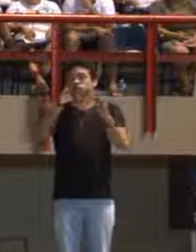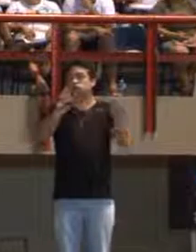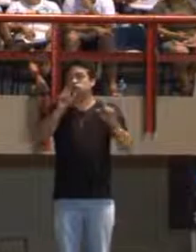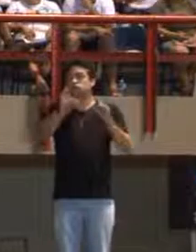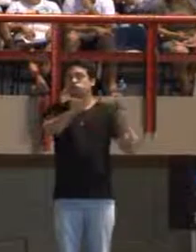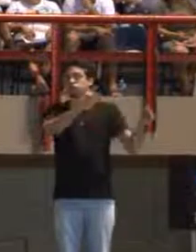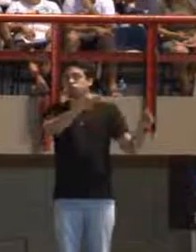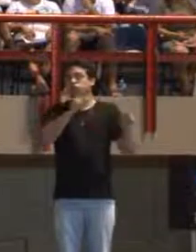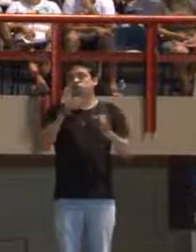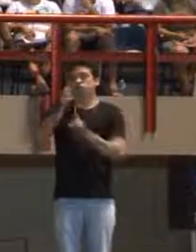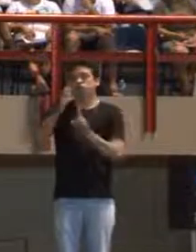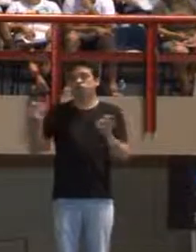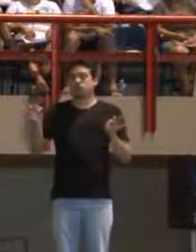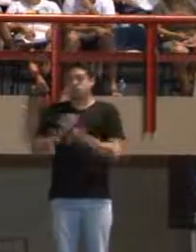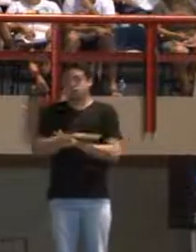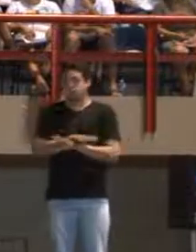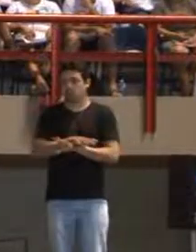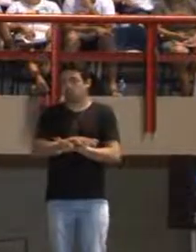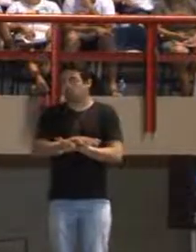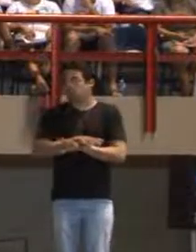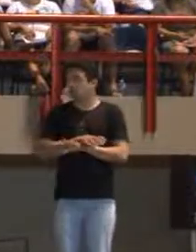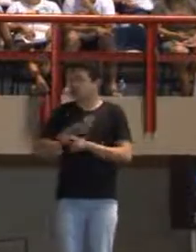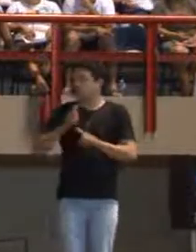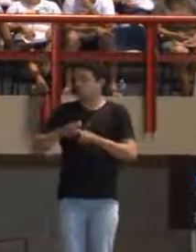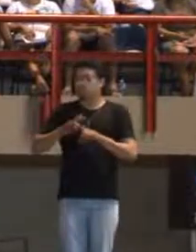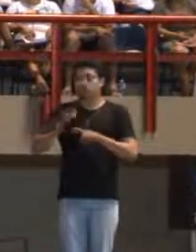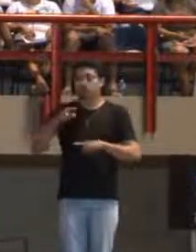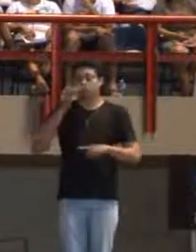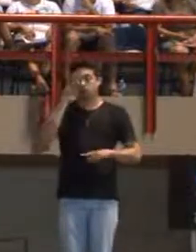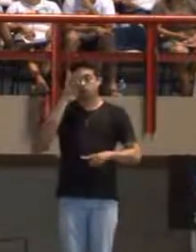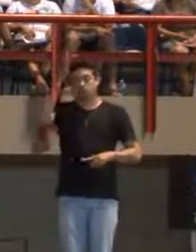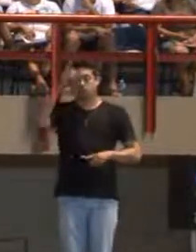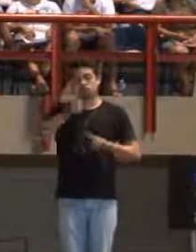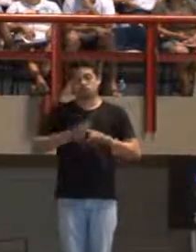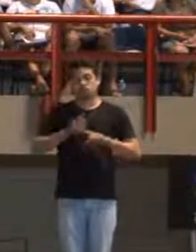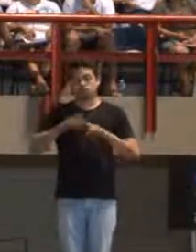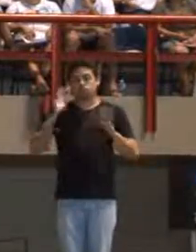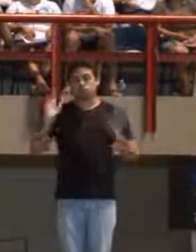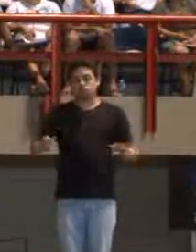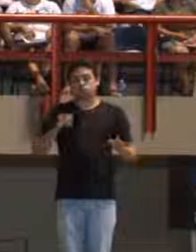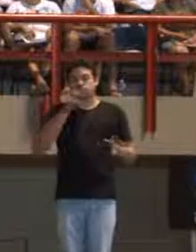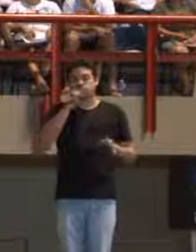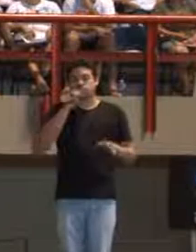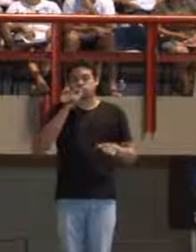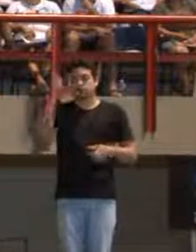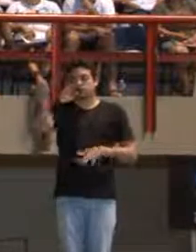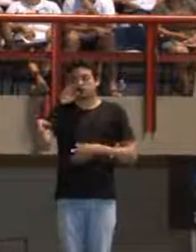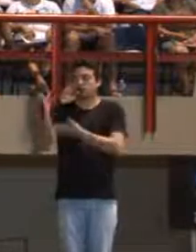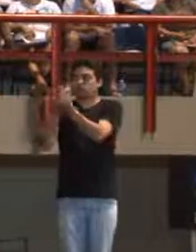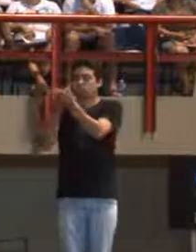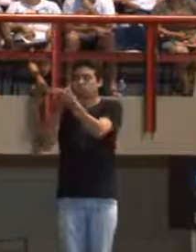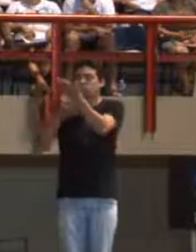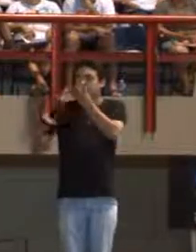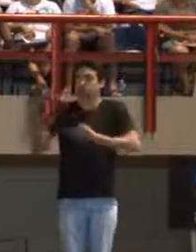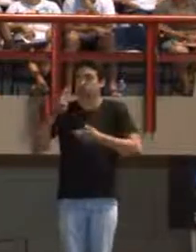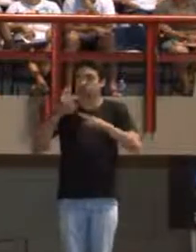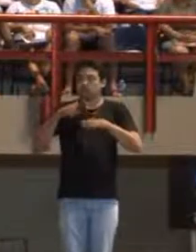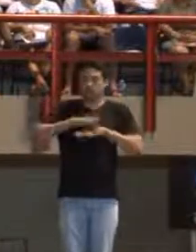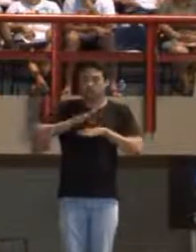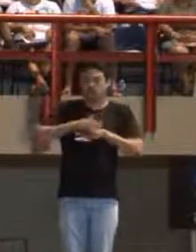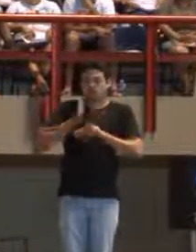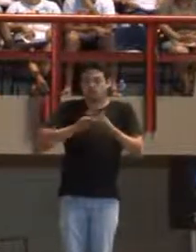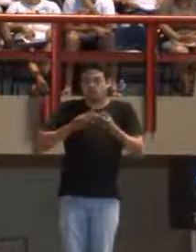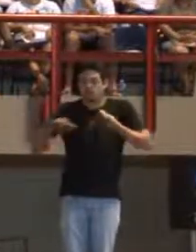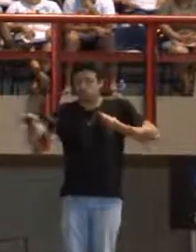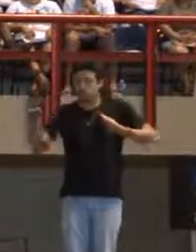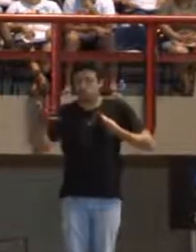e a palestra terminou ali mesmo. Porque é muito fácil você querer que o outro divida com você, né? Mas você não quer dividir